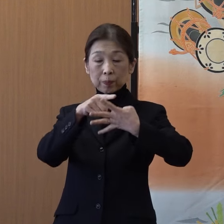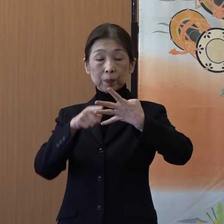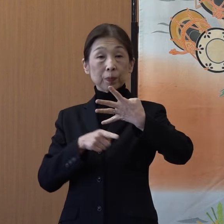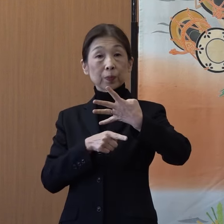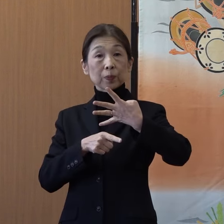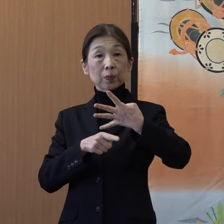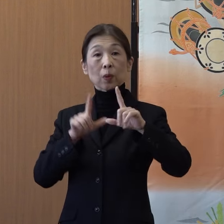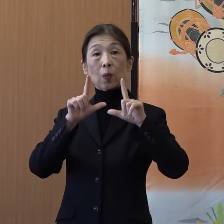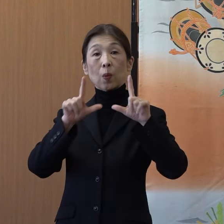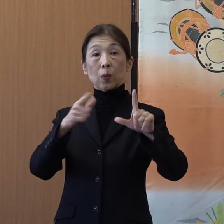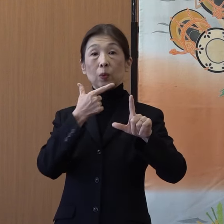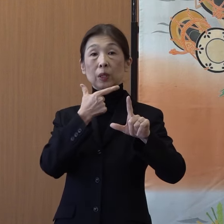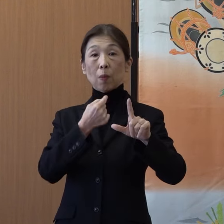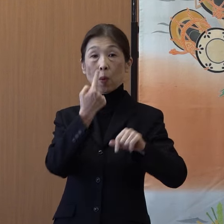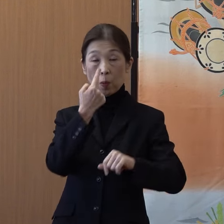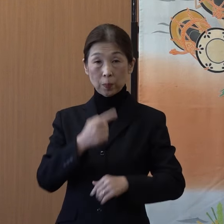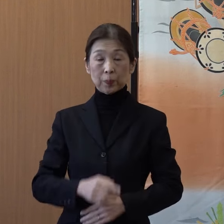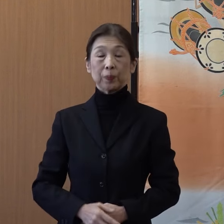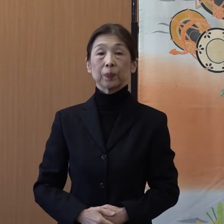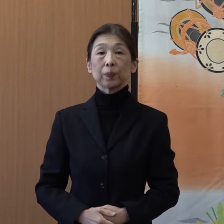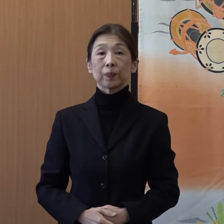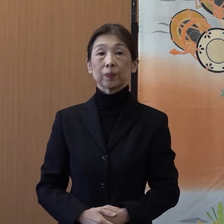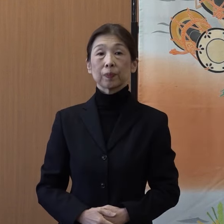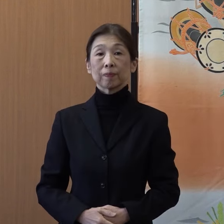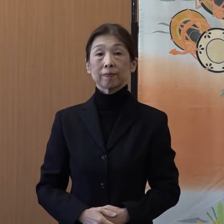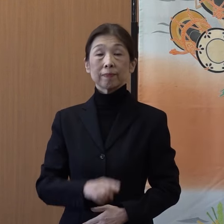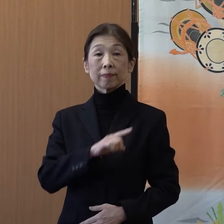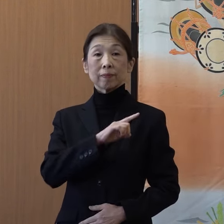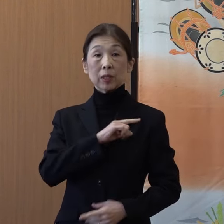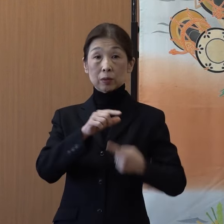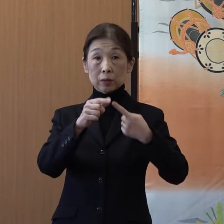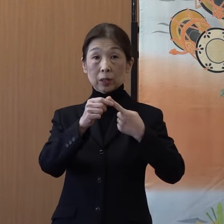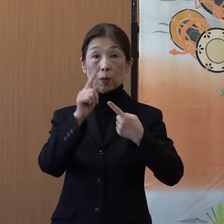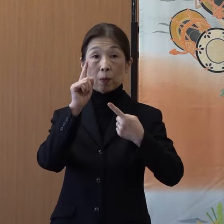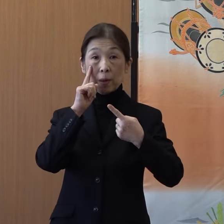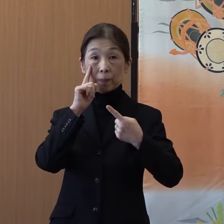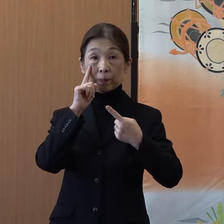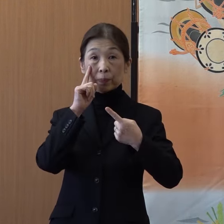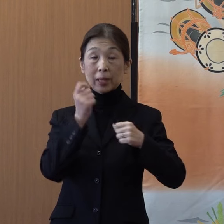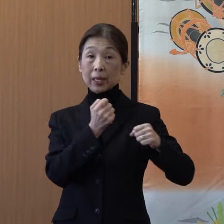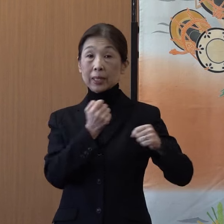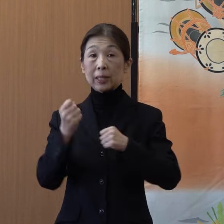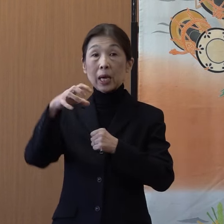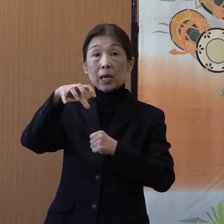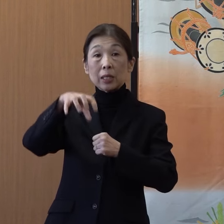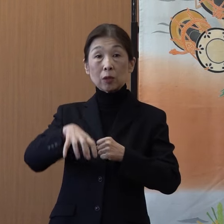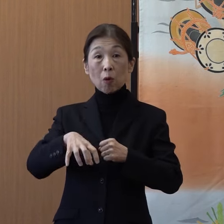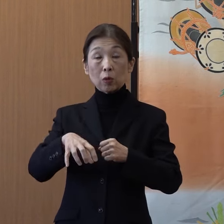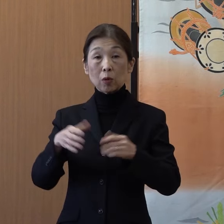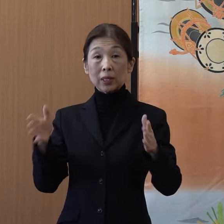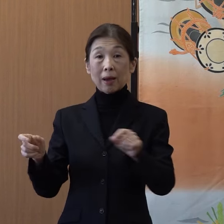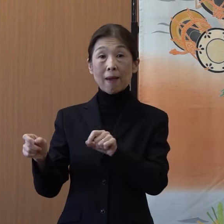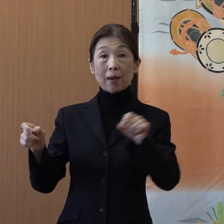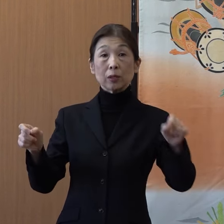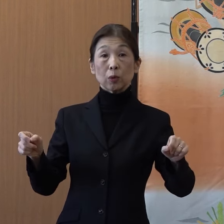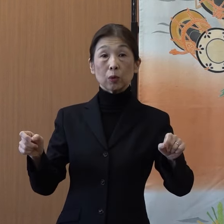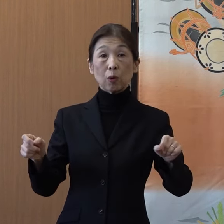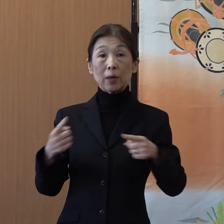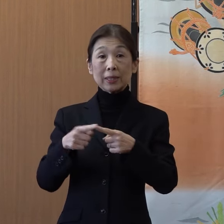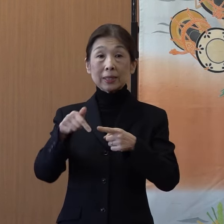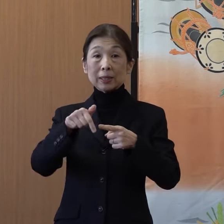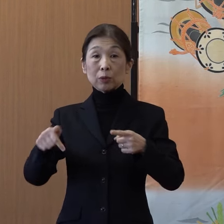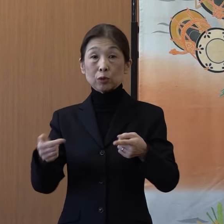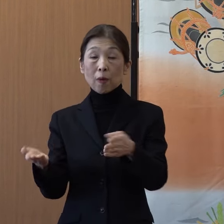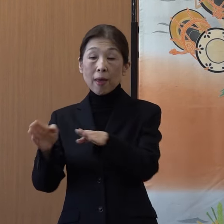ご報告をさせていただきたいと存じます。まず1点目、避難所の延長と、一部の閉鎖